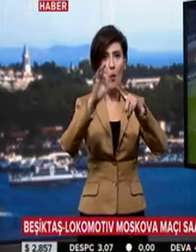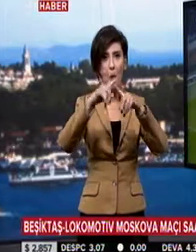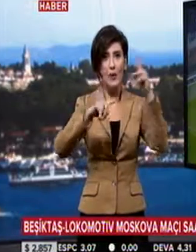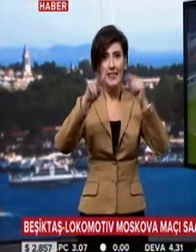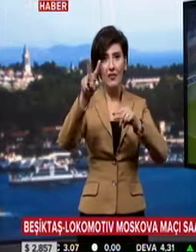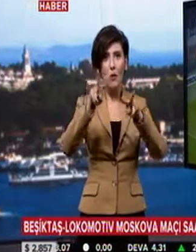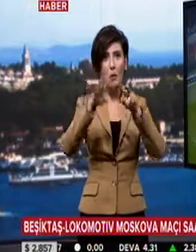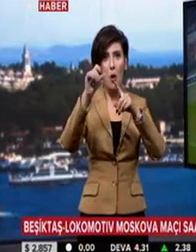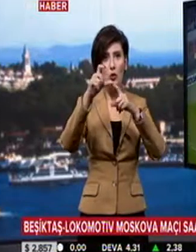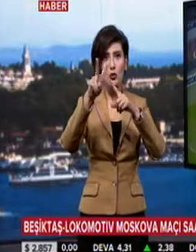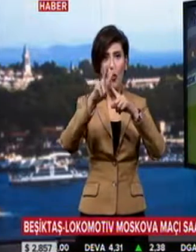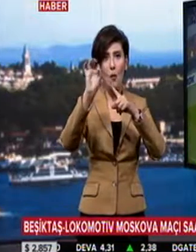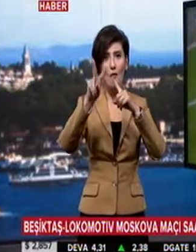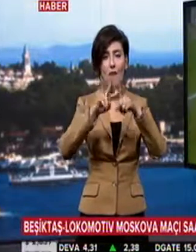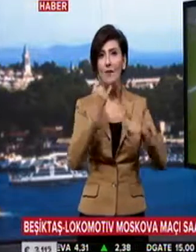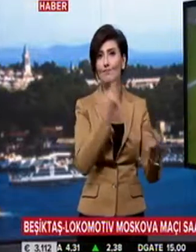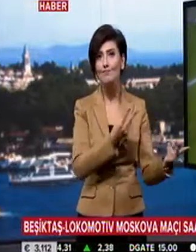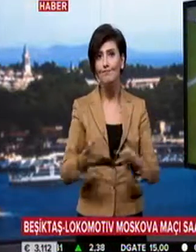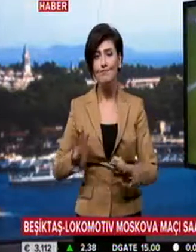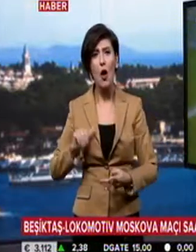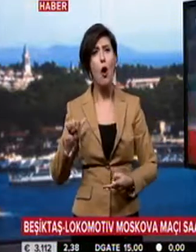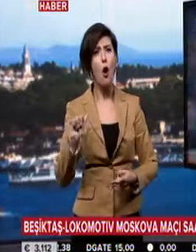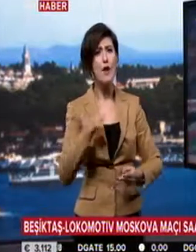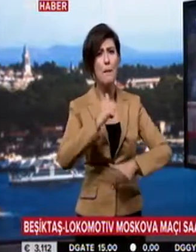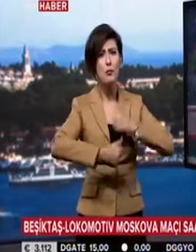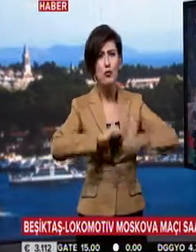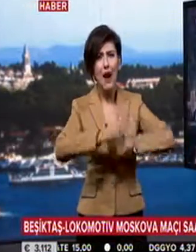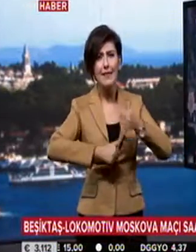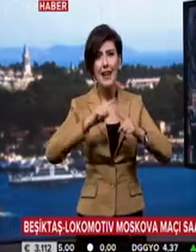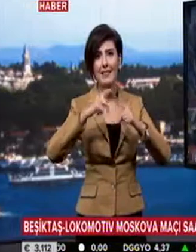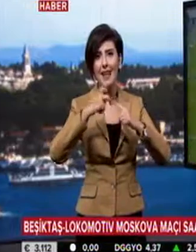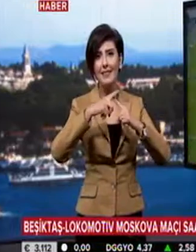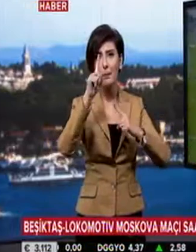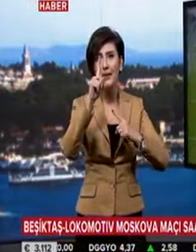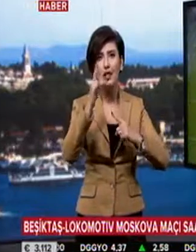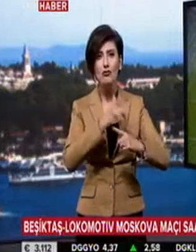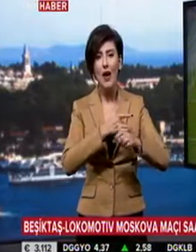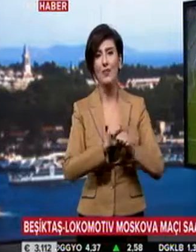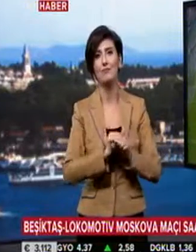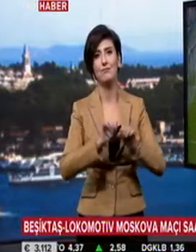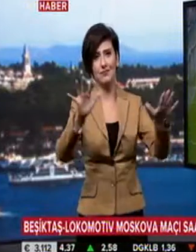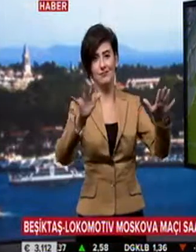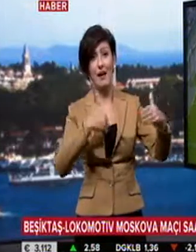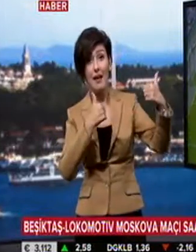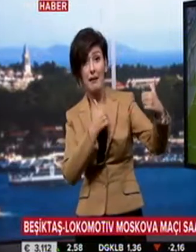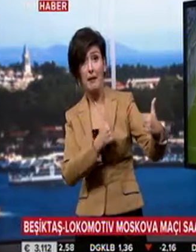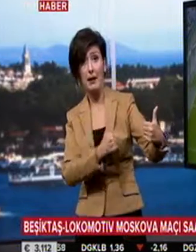Lokomotiv Moskova'yı ağırlayacak. Önemli mücadele TRT1'den canlı